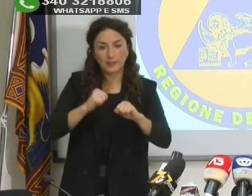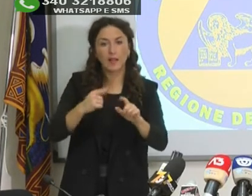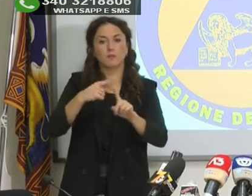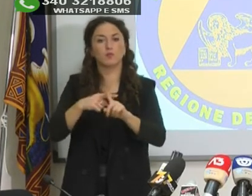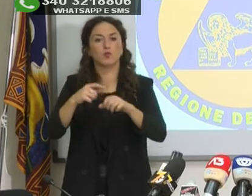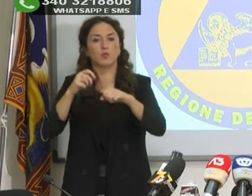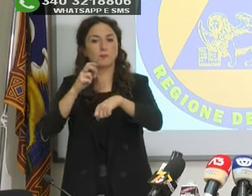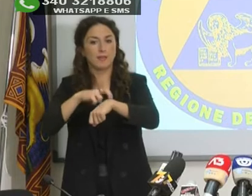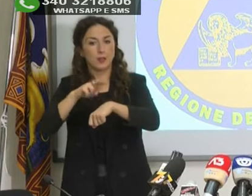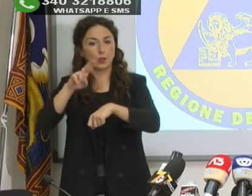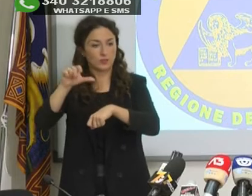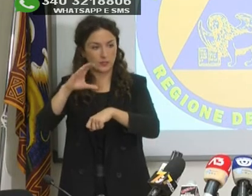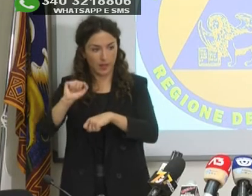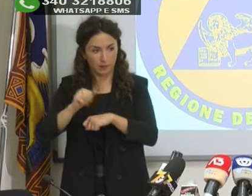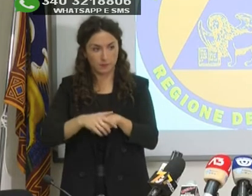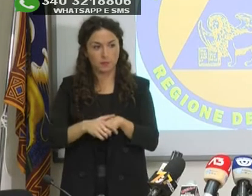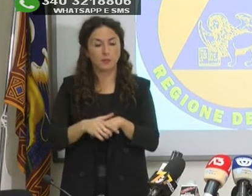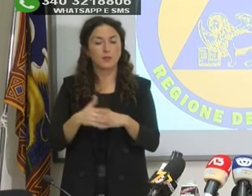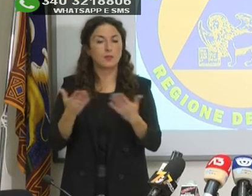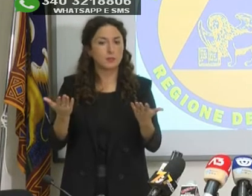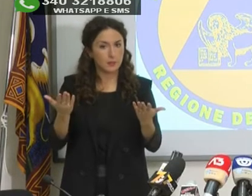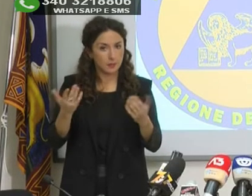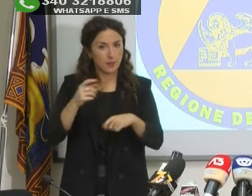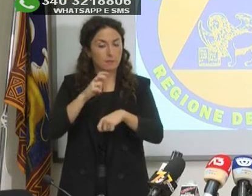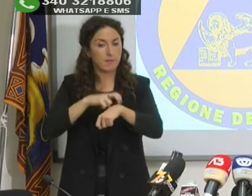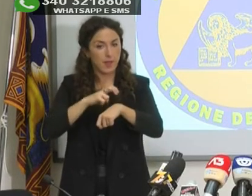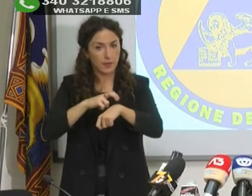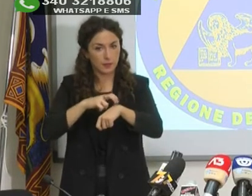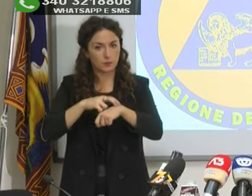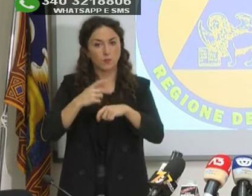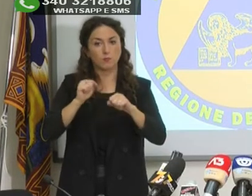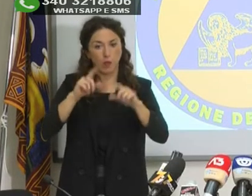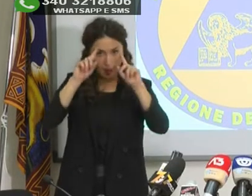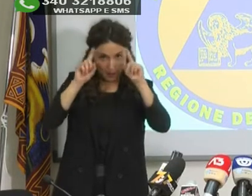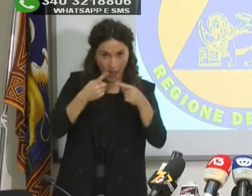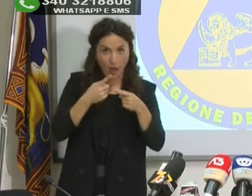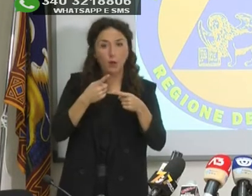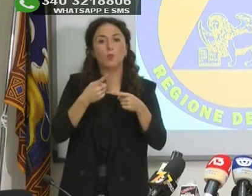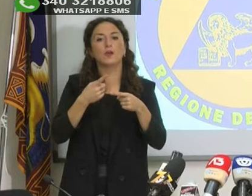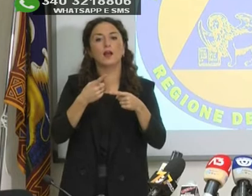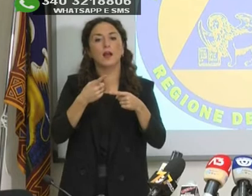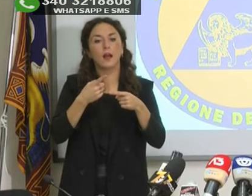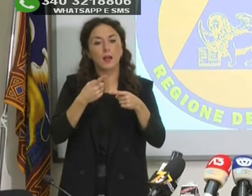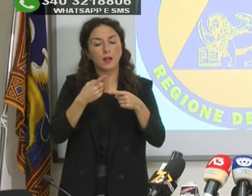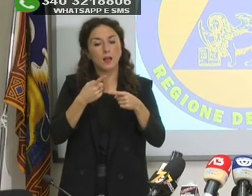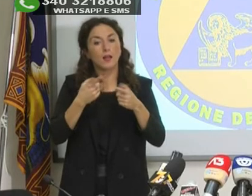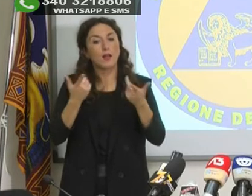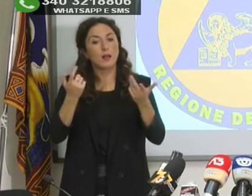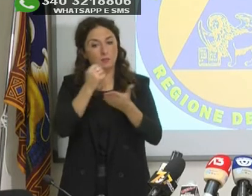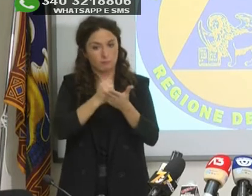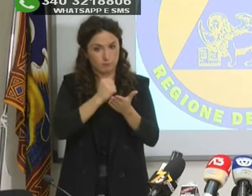USCA, quindi per i medici che possono essere, come voi sapete, medici laureati, abilitati, medici che aspettano